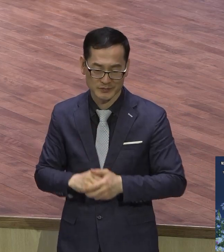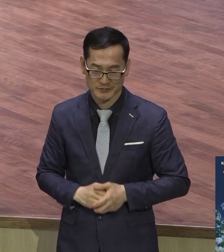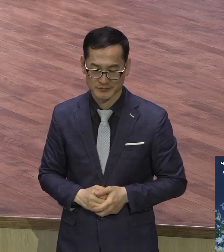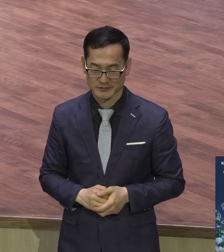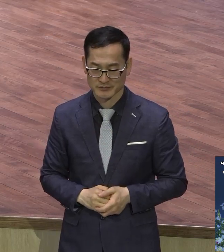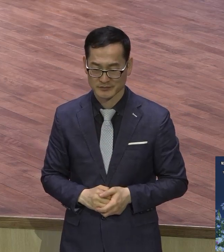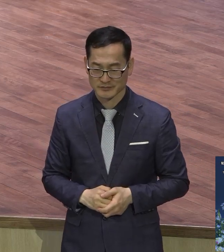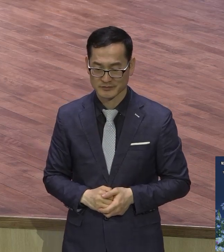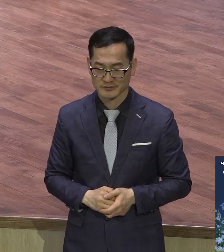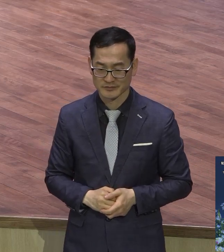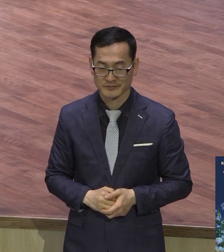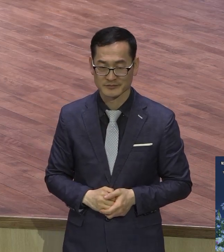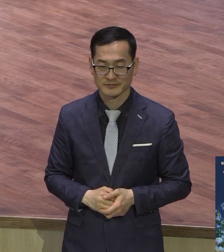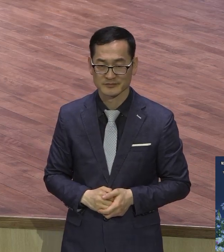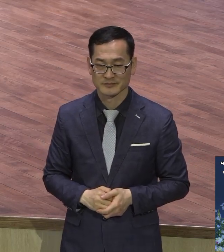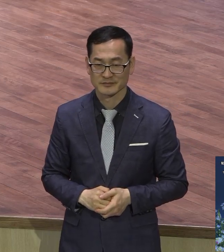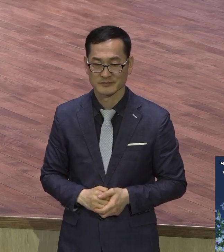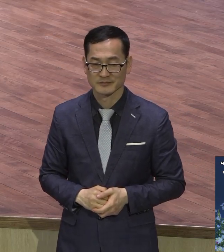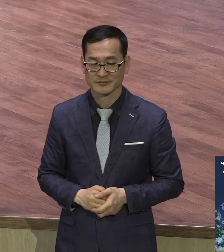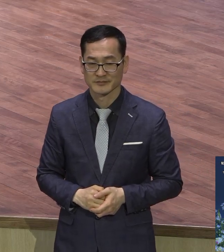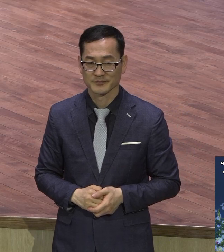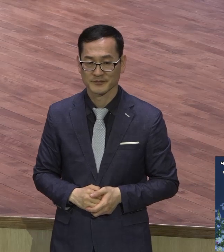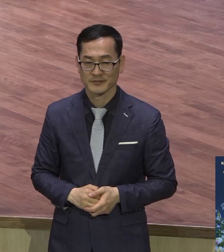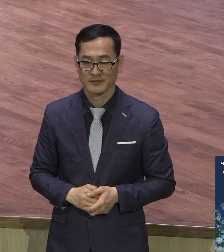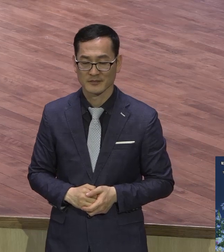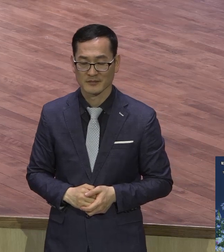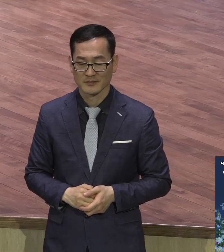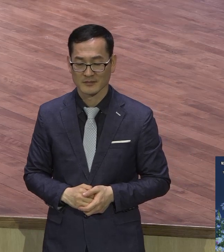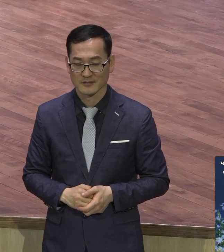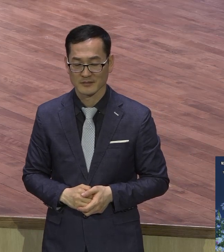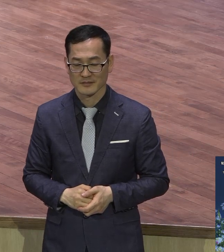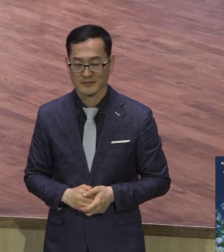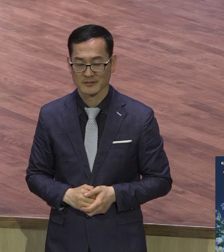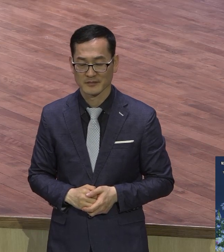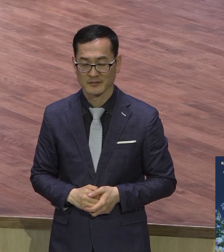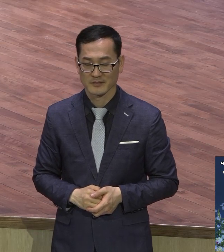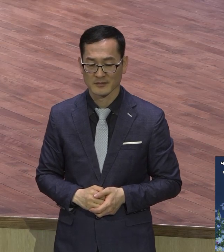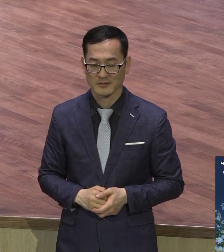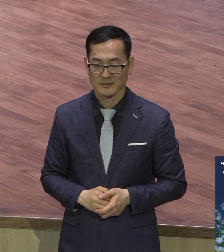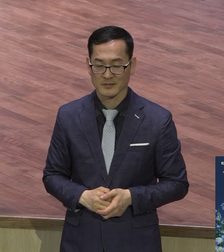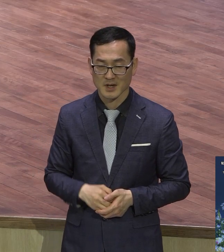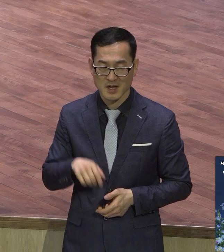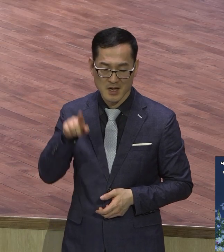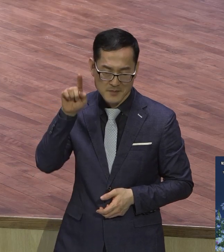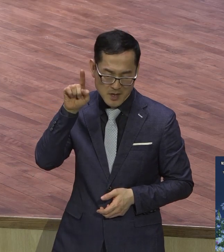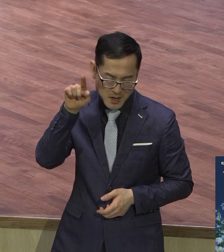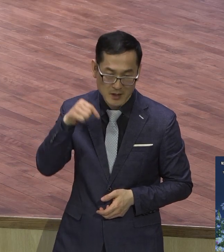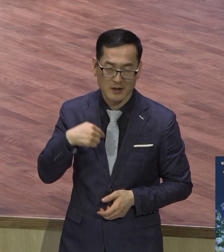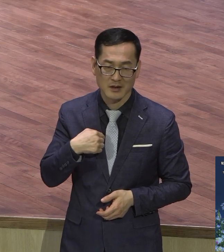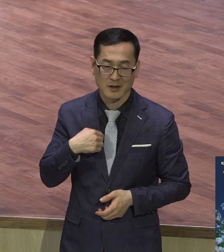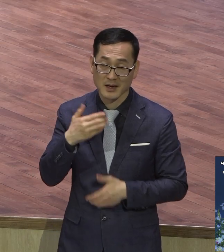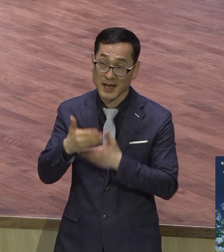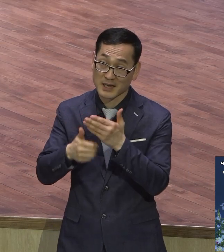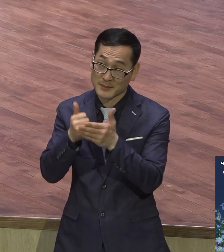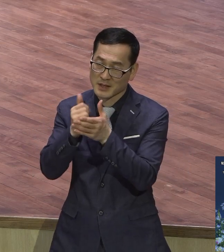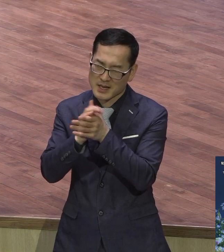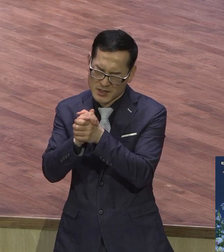기도하면 세수하고 들어와서 새벽 기도하고 들어가고 몇 년을 그랬어요. 하나님 앞에 기도하면서